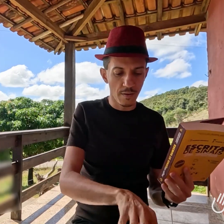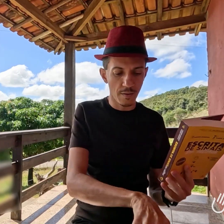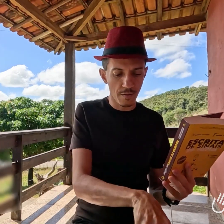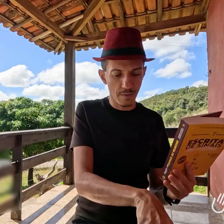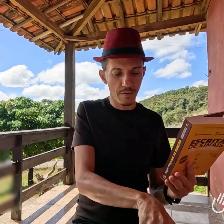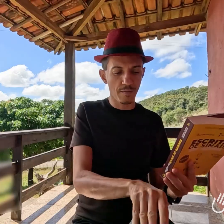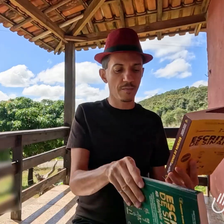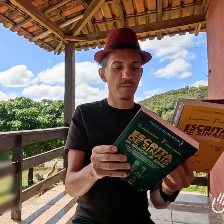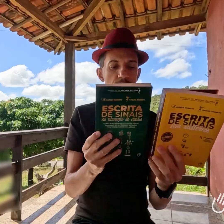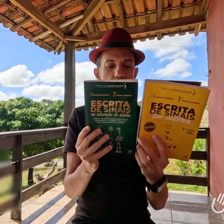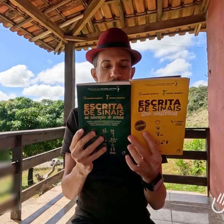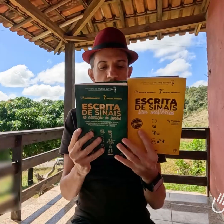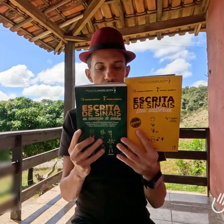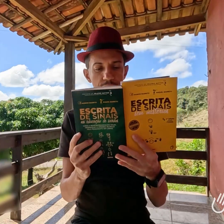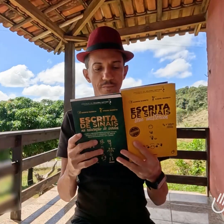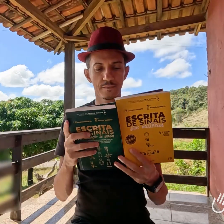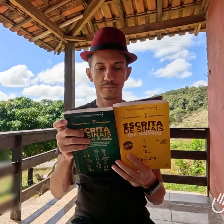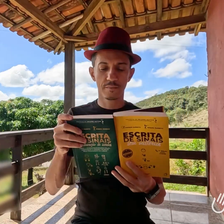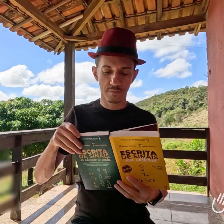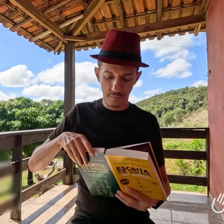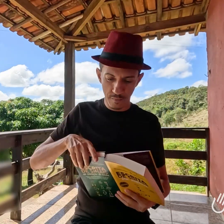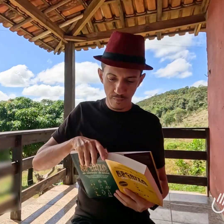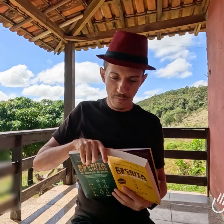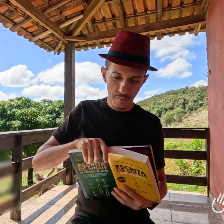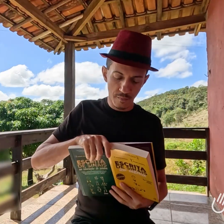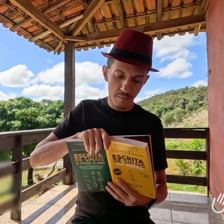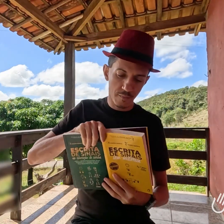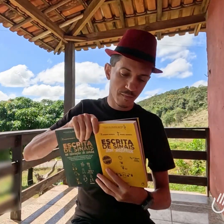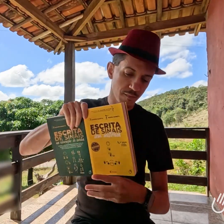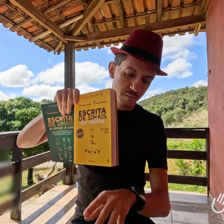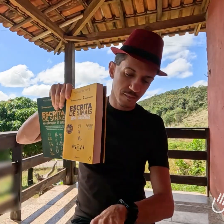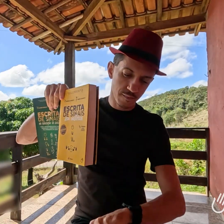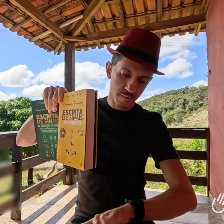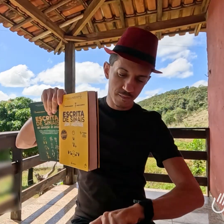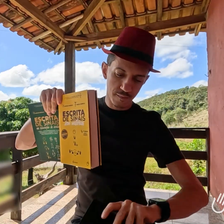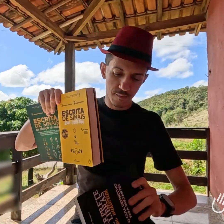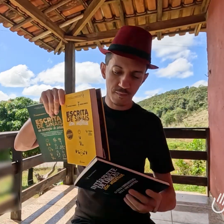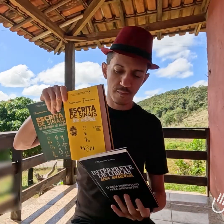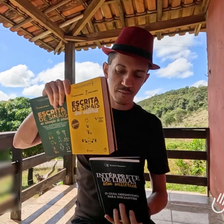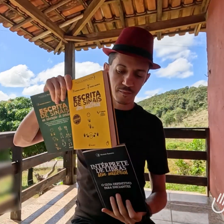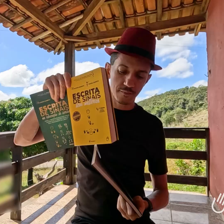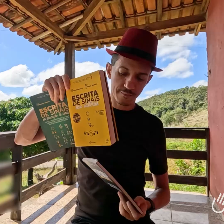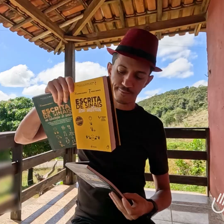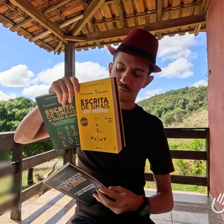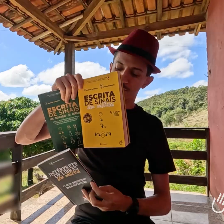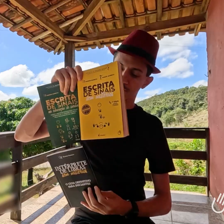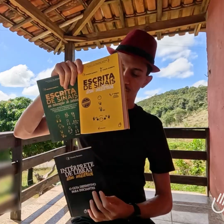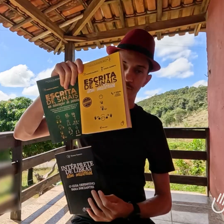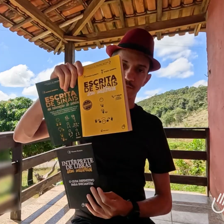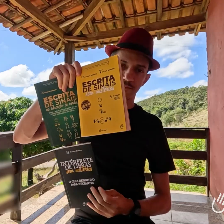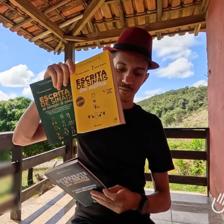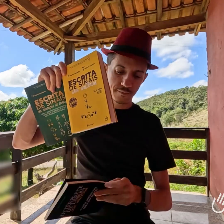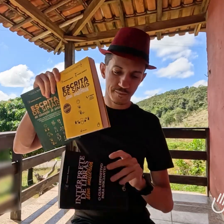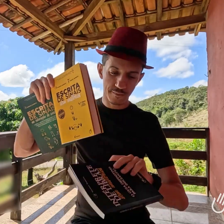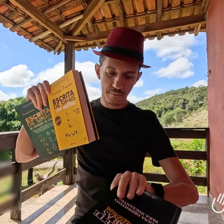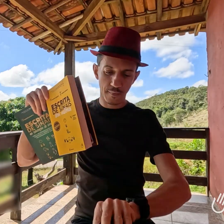para poder te ajudar no seu aprendizado, na sua profundidade, no seu desenvolvimento. Entenda aqui melhor, de